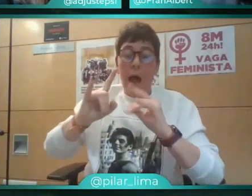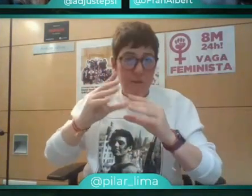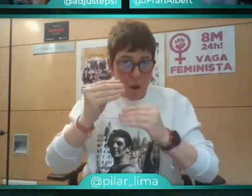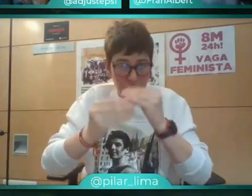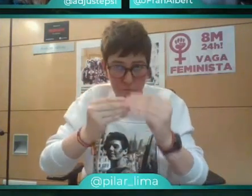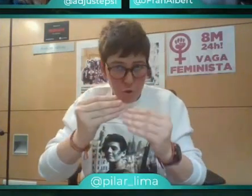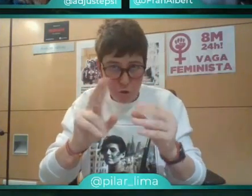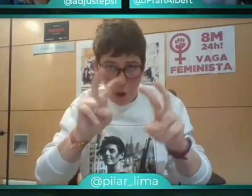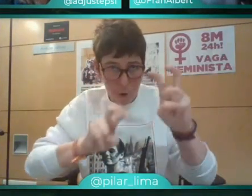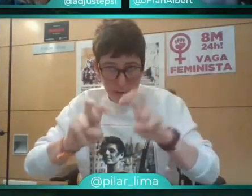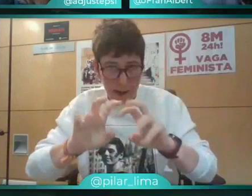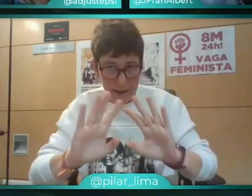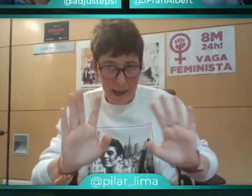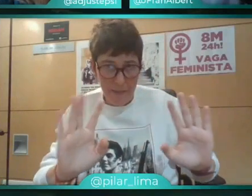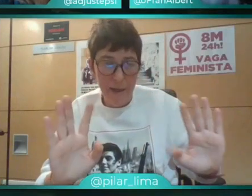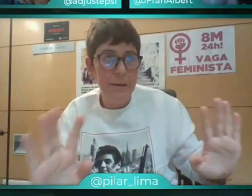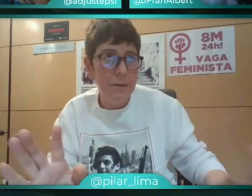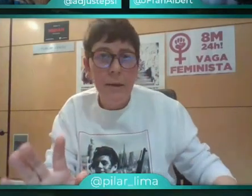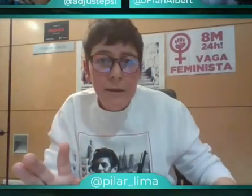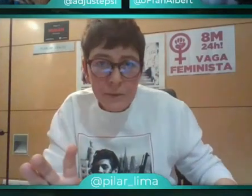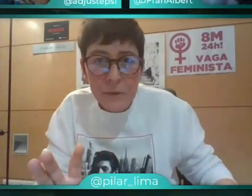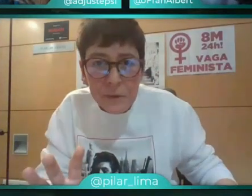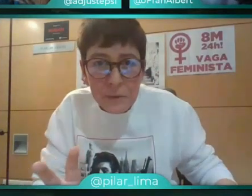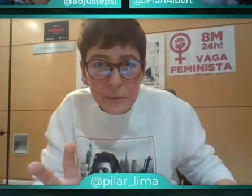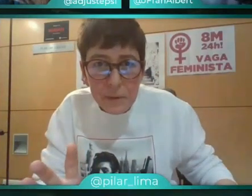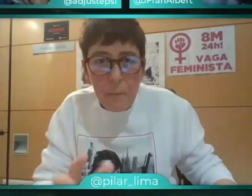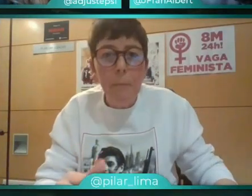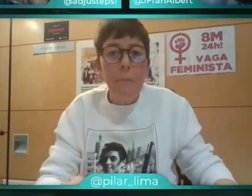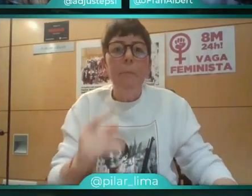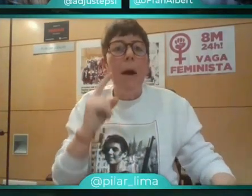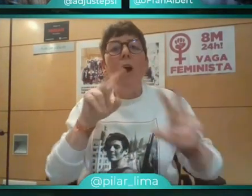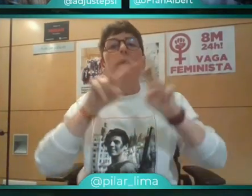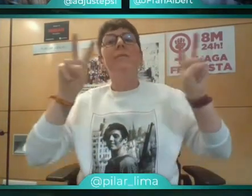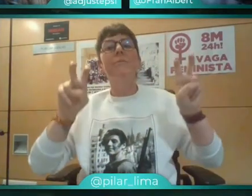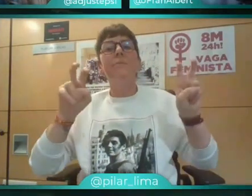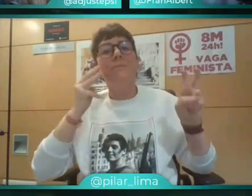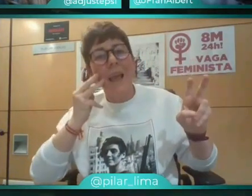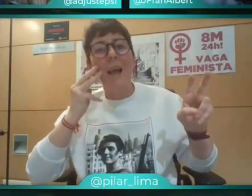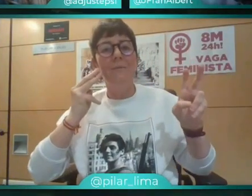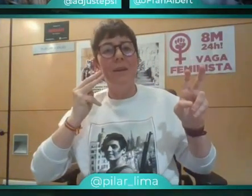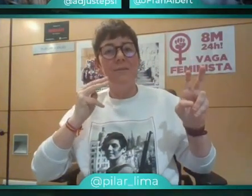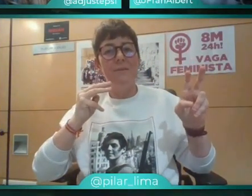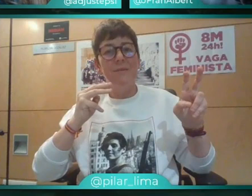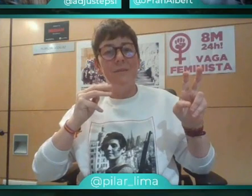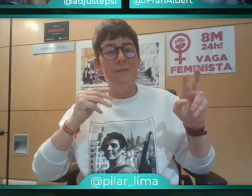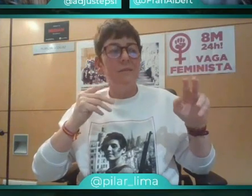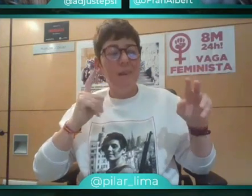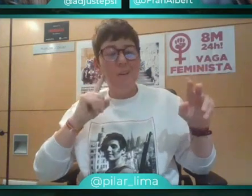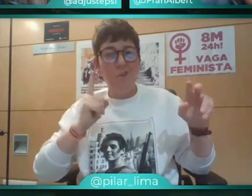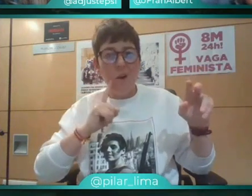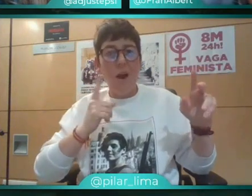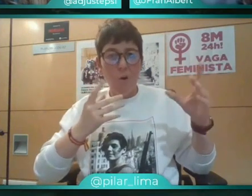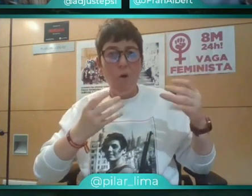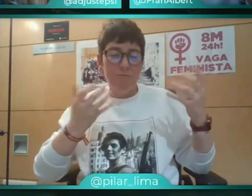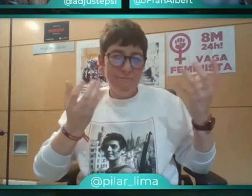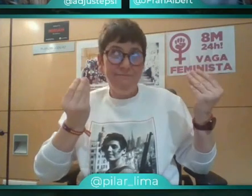esta voz entonces Claro pero que no lo hemos hecho no hemos hecho ninguna reforma ni hemos pedido nada por el estilo Pero el titular es Pilar lima